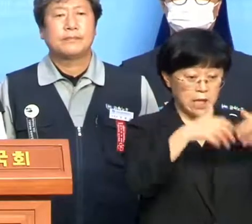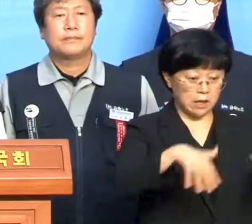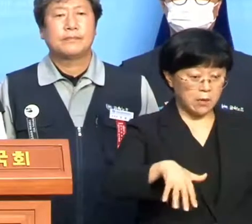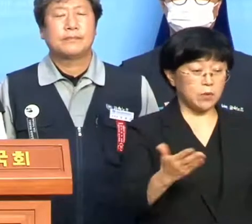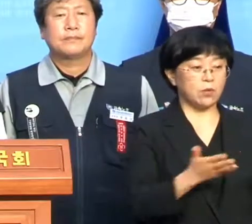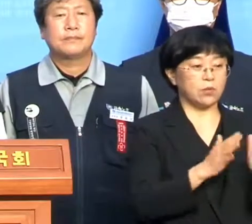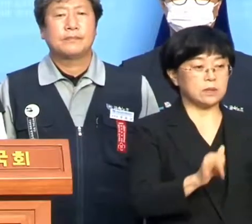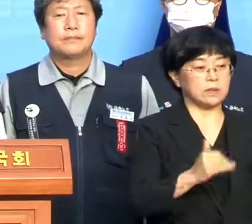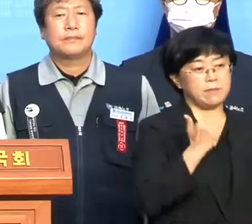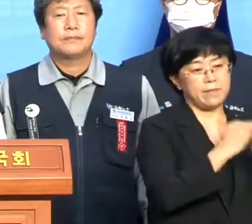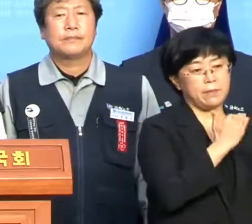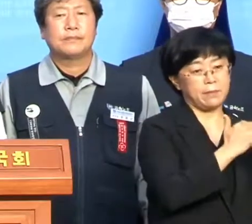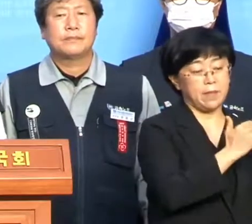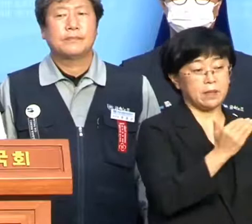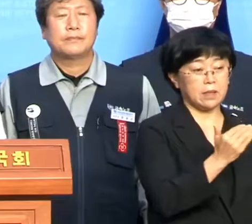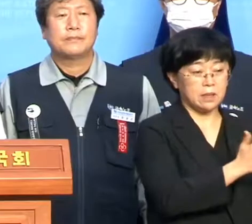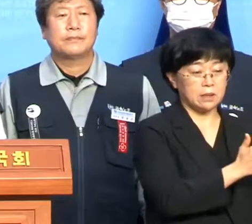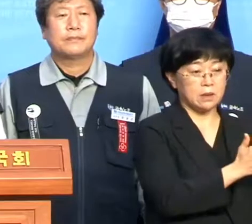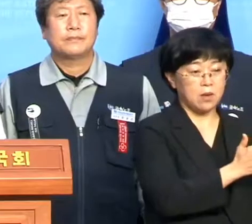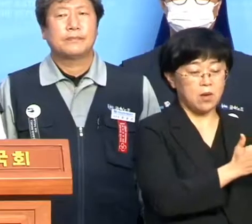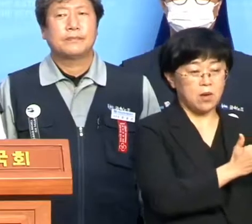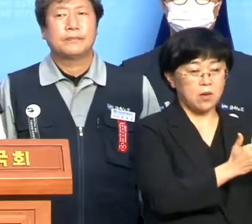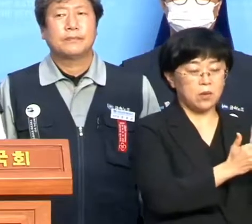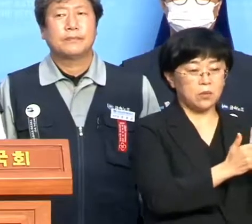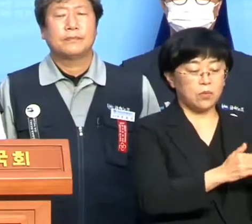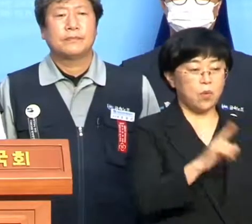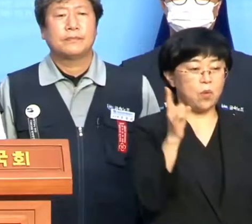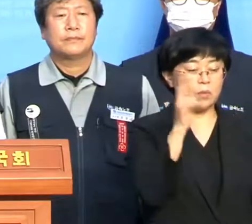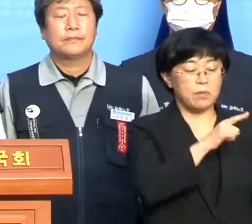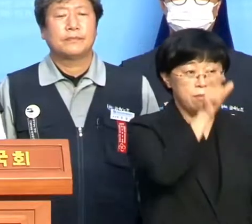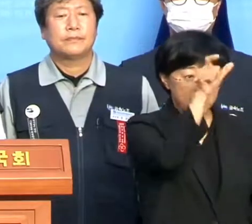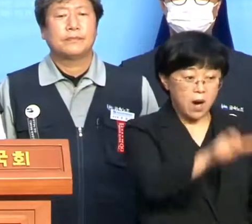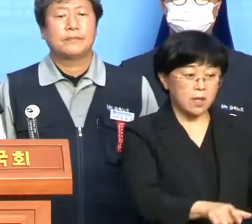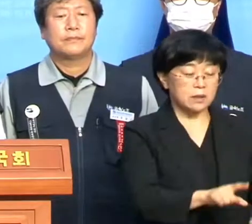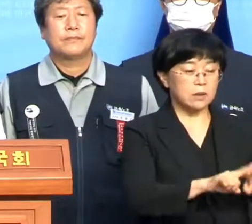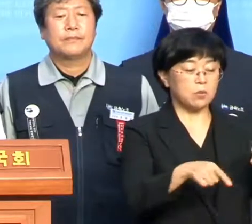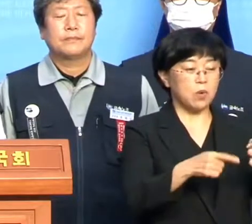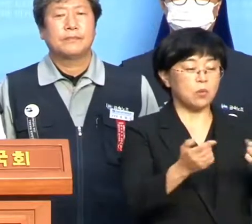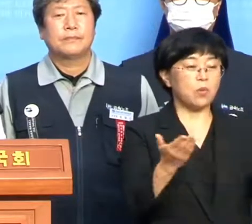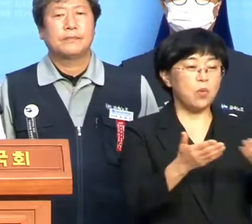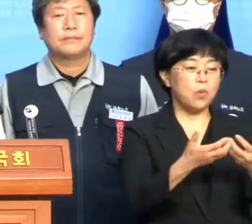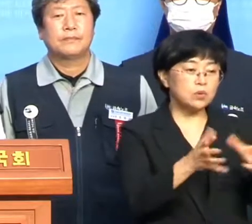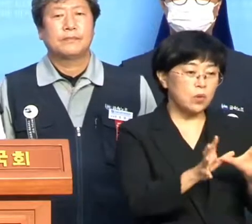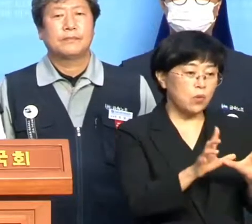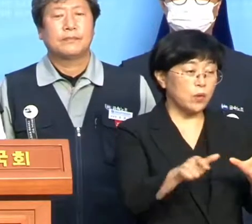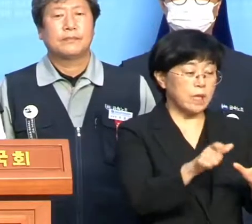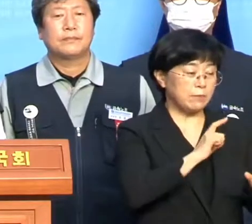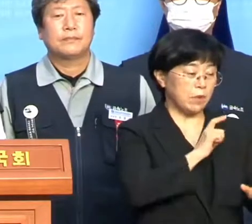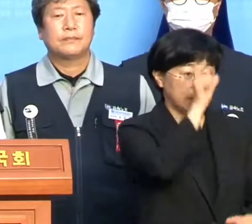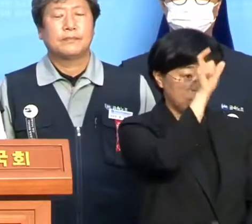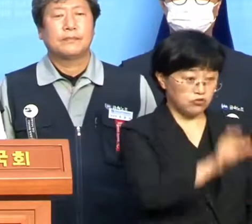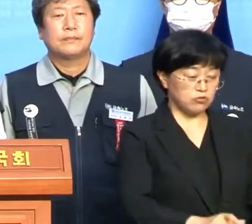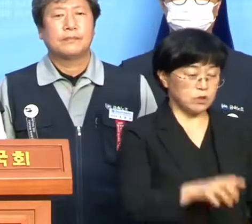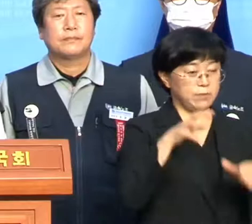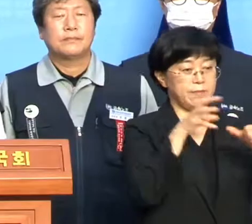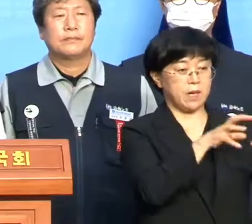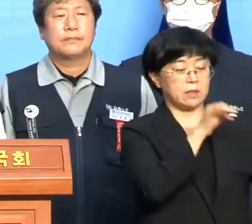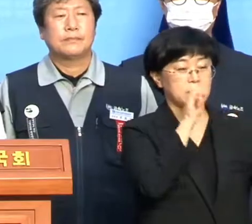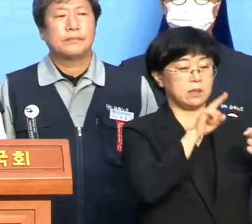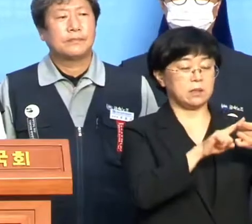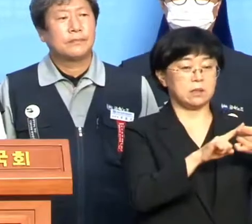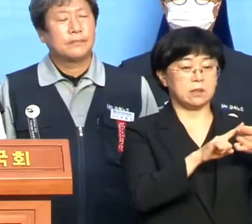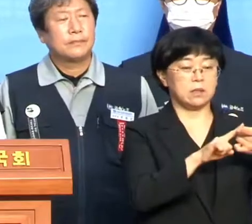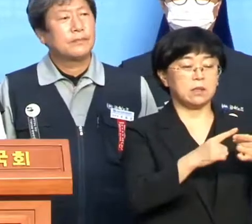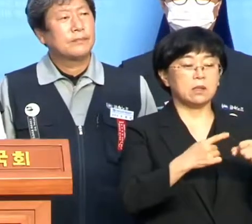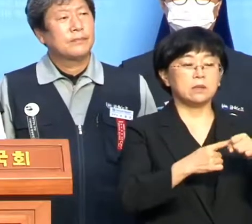회고 되었으며 블랙 리스트 물량 킴 등으로 노조 활동을 탄압하고 있습니다 작년 말